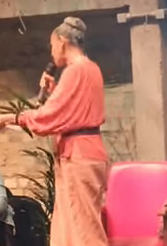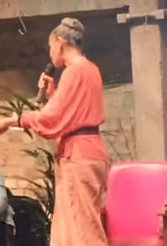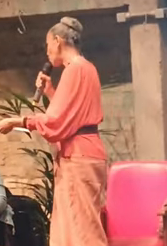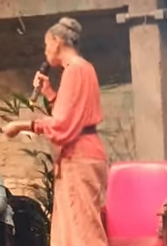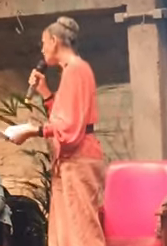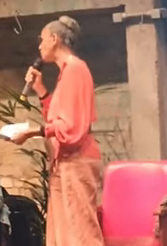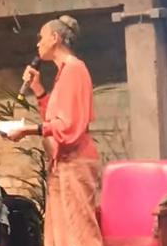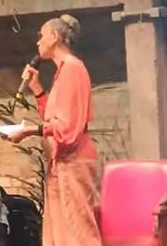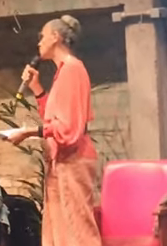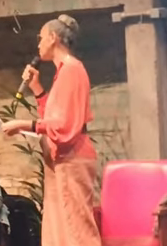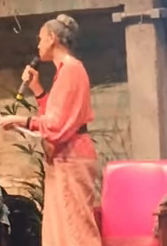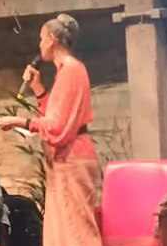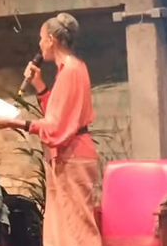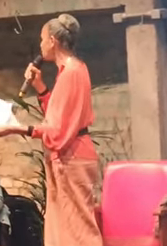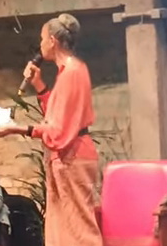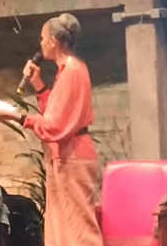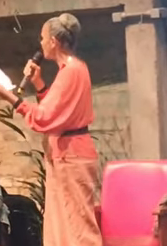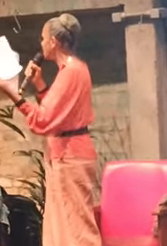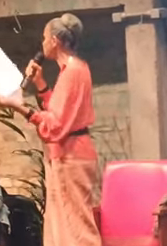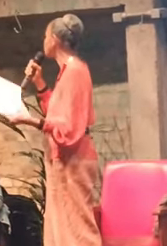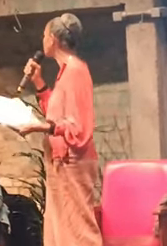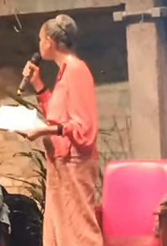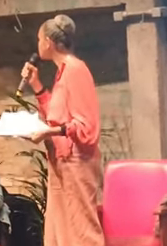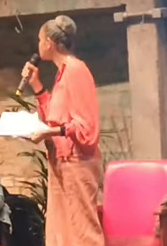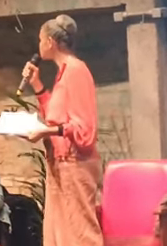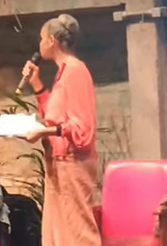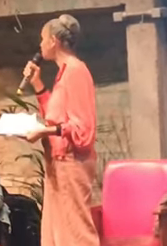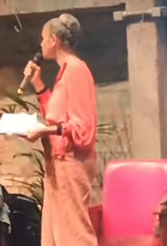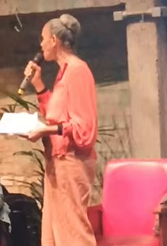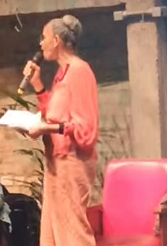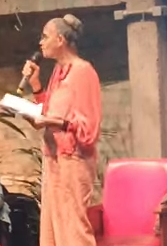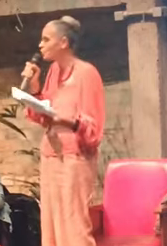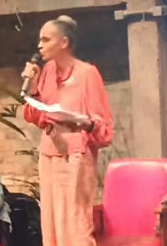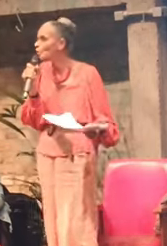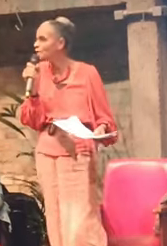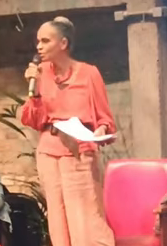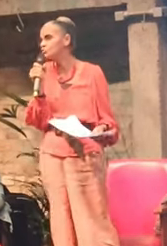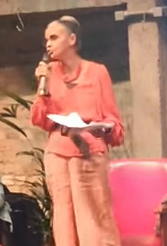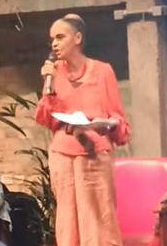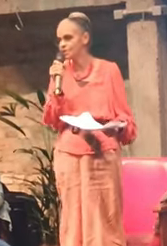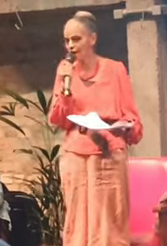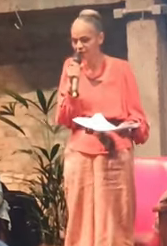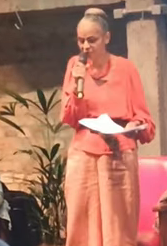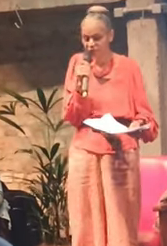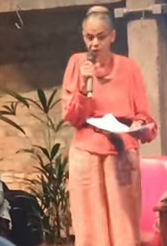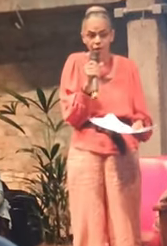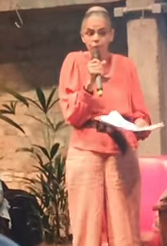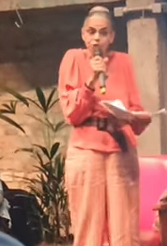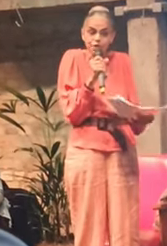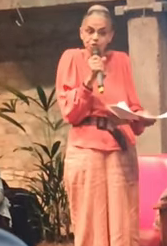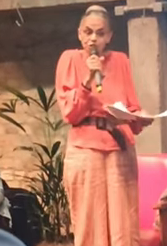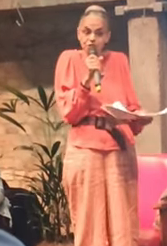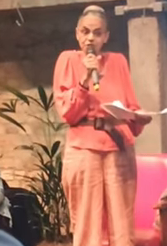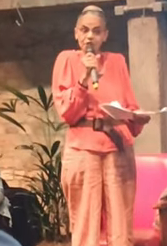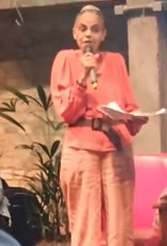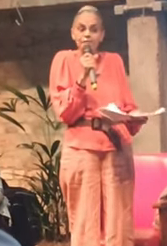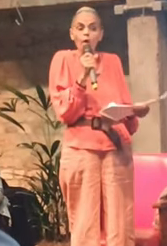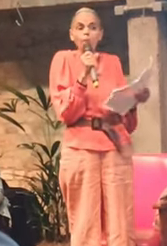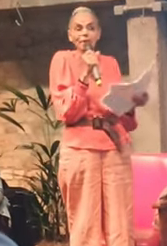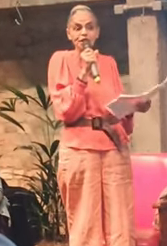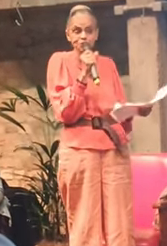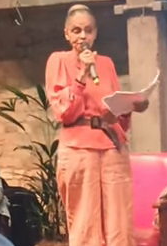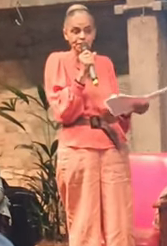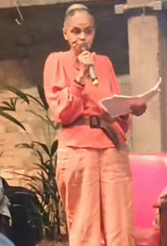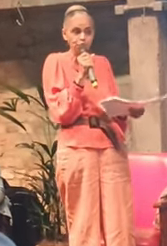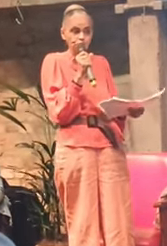precisa sair desse modelo de cidade, de país ou de mundo insustentável para um modelo sustentável, muita gente